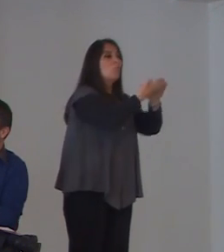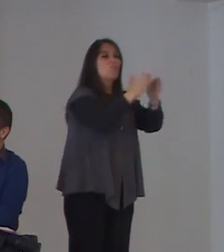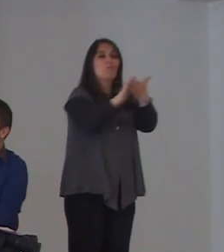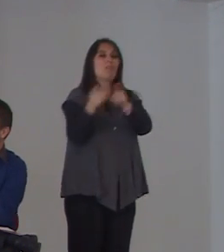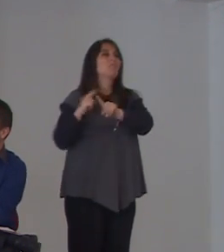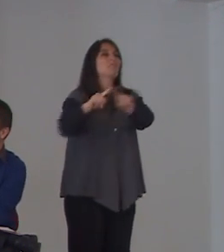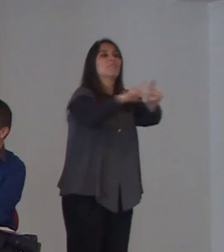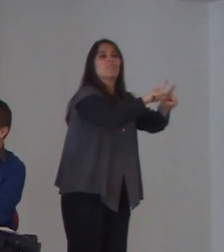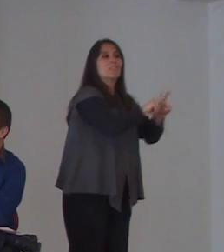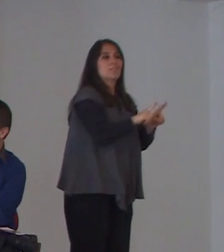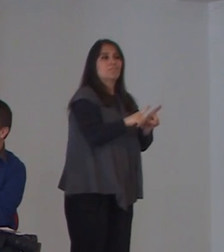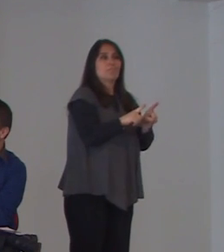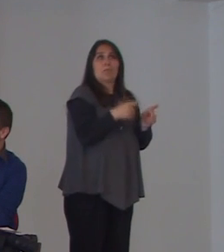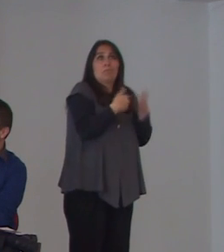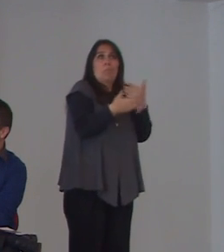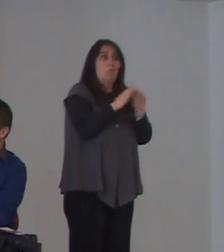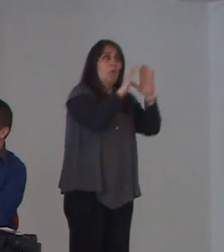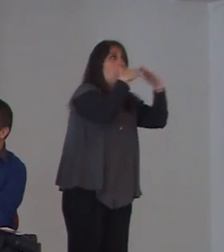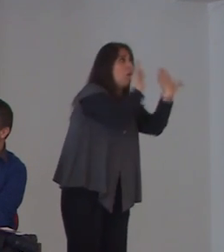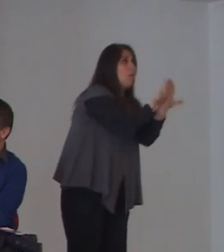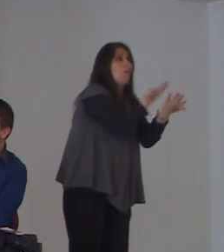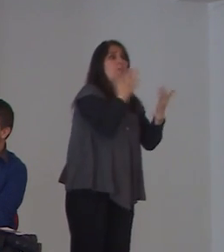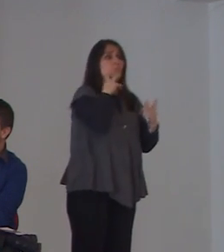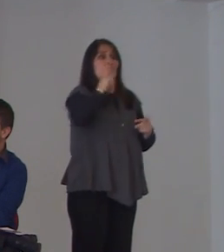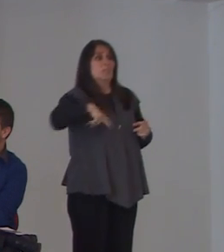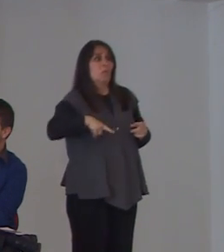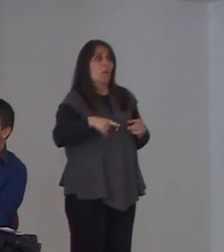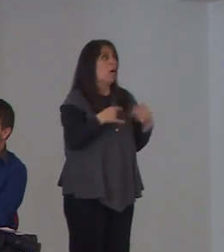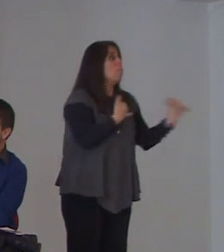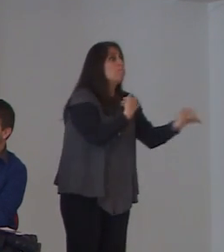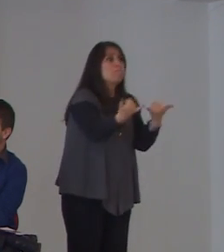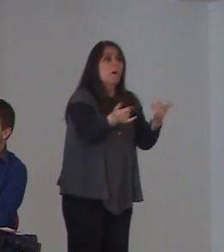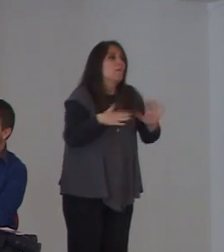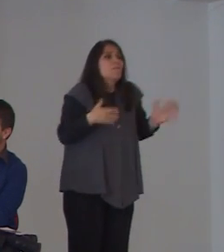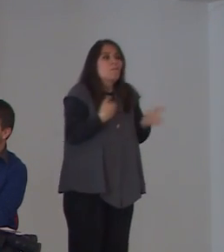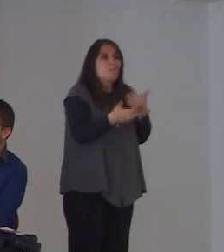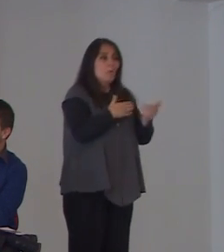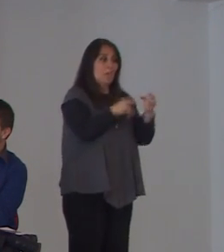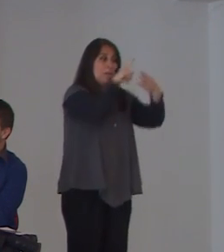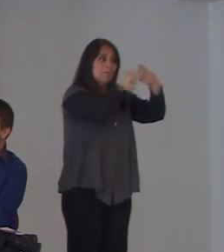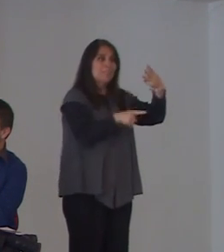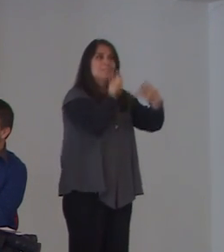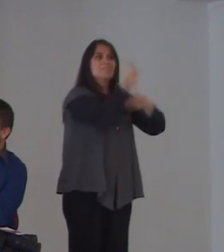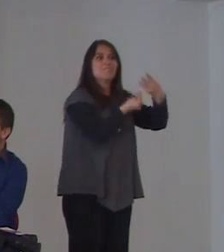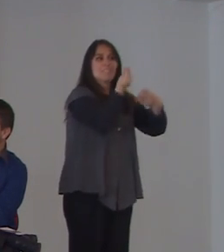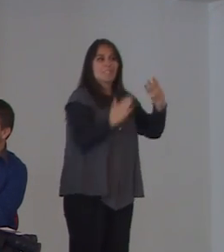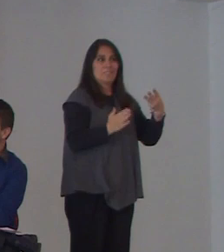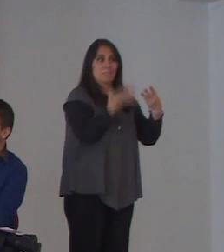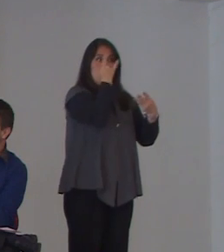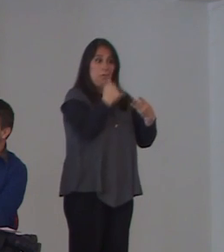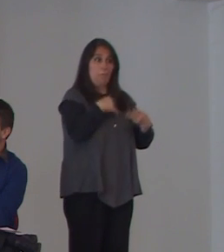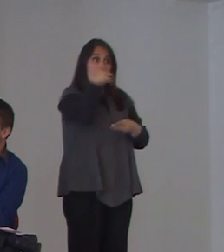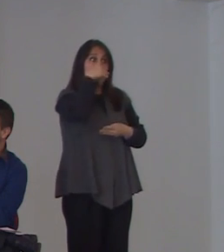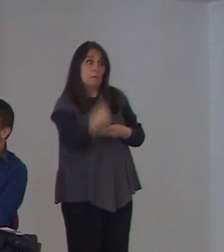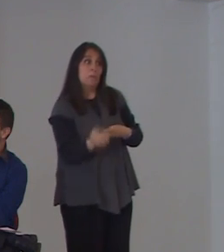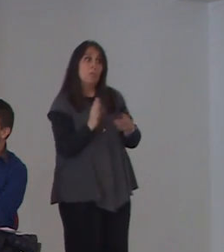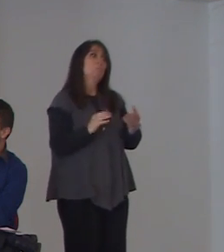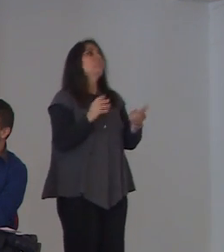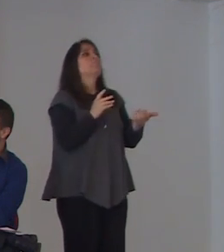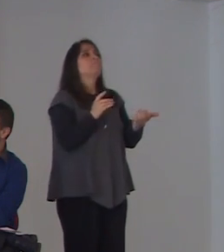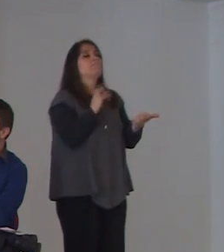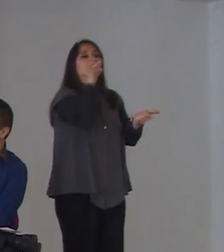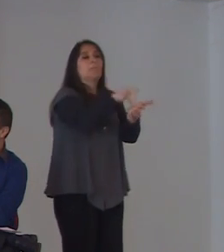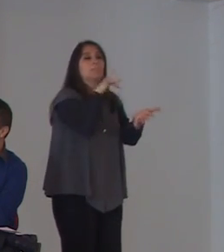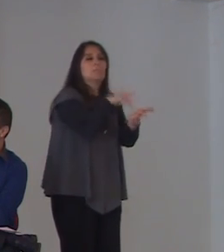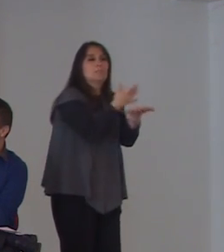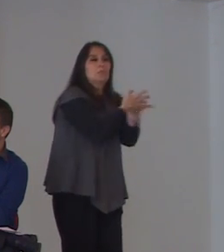necesidad pues, de que haya jardines, escuelas, ¿sí? Porque el niño al tiempo que colabora en actividades propias de la comunidad, como pastorear,